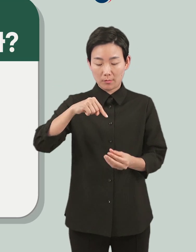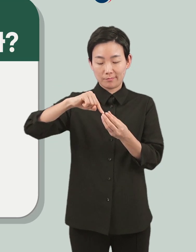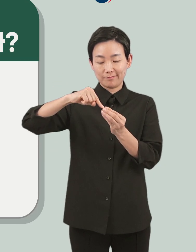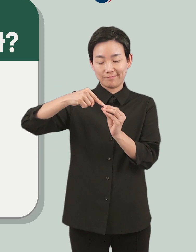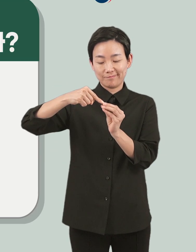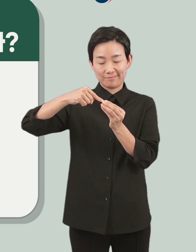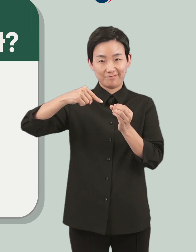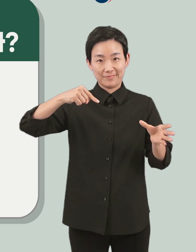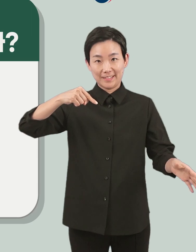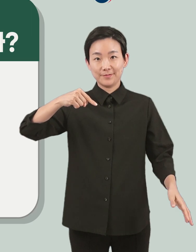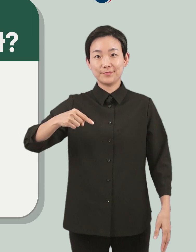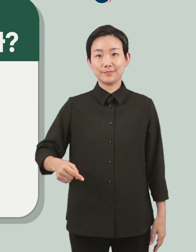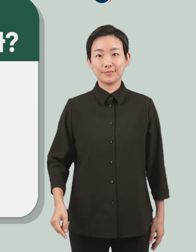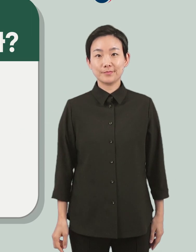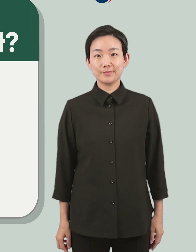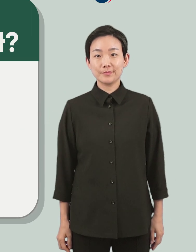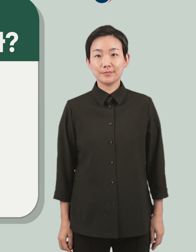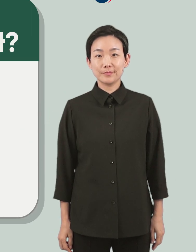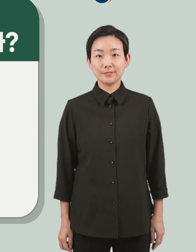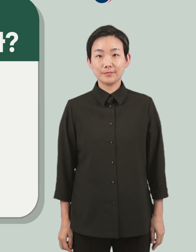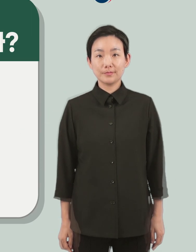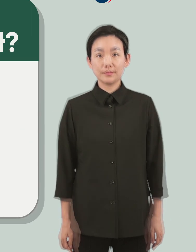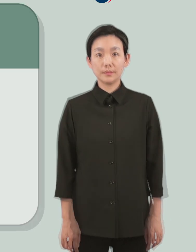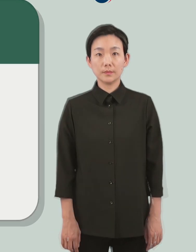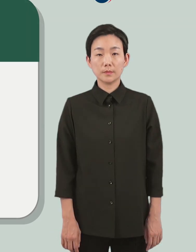후 사용합니다.